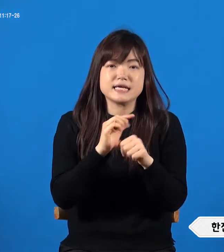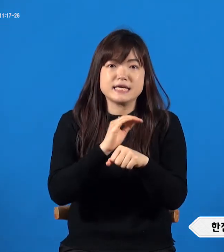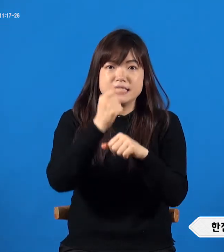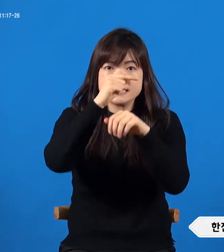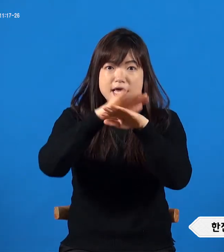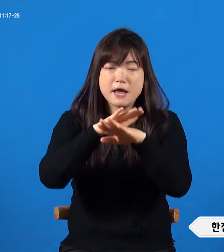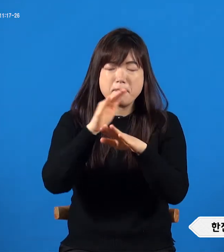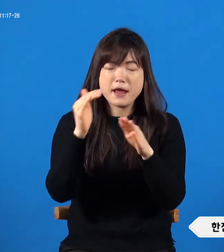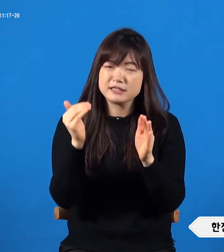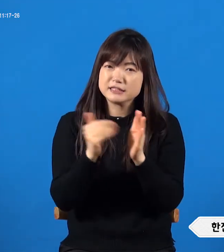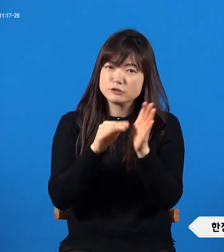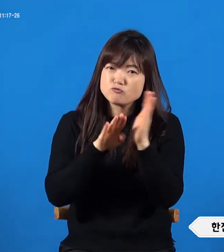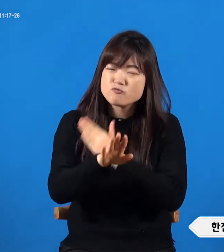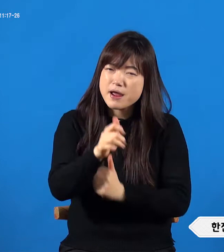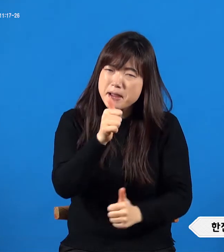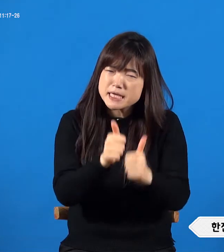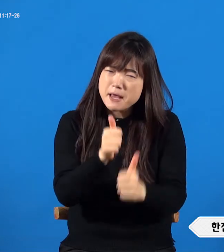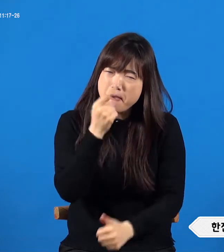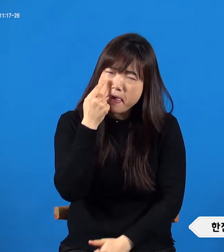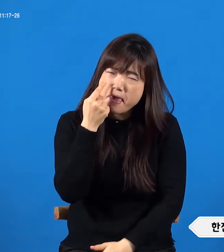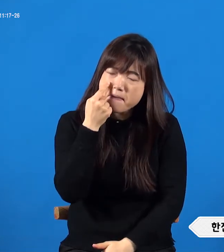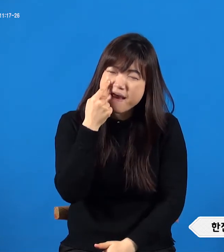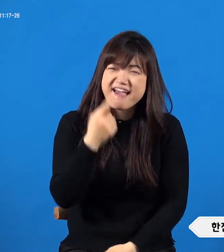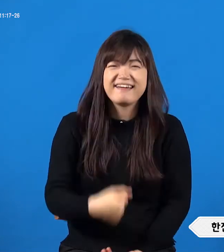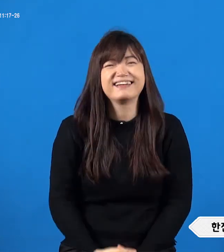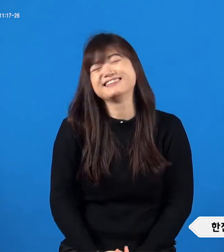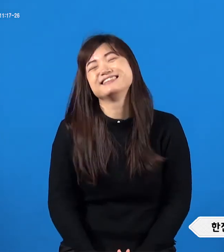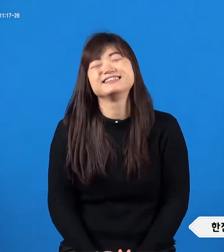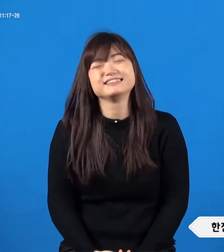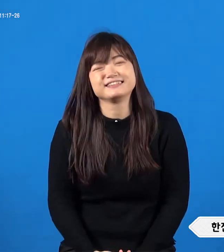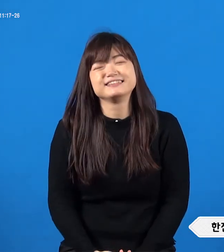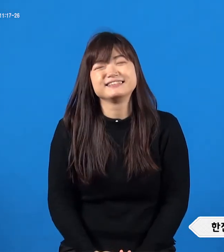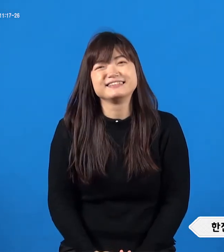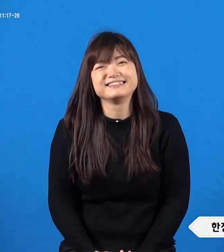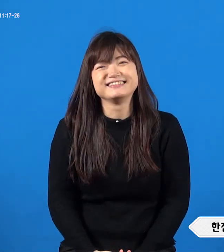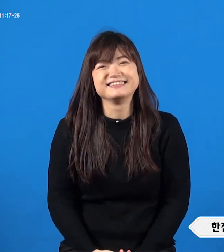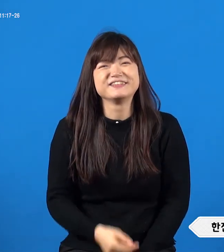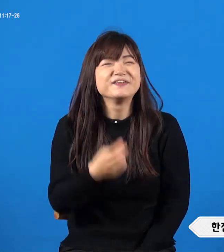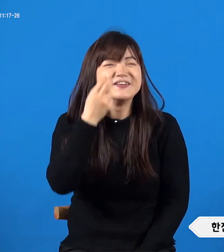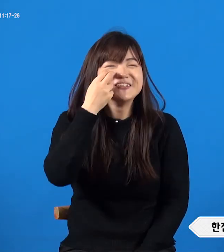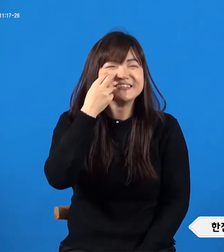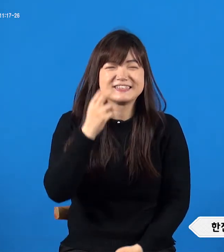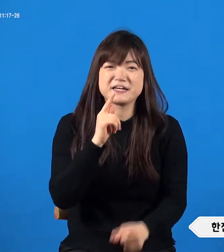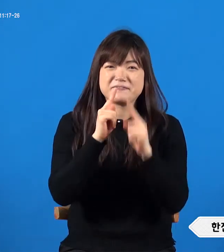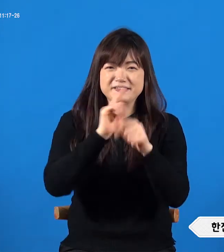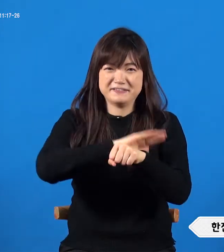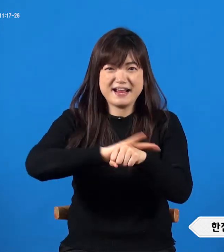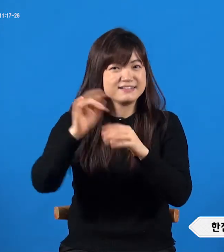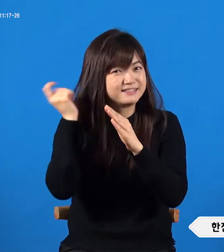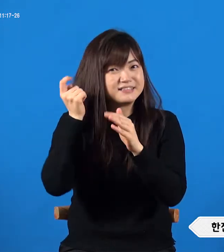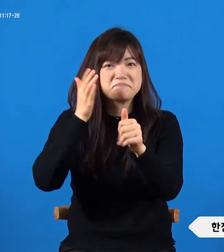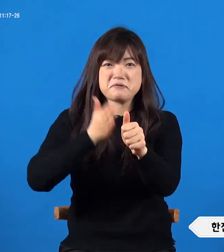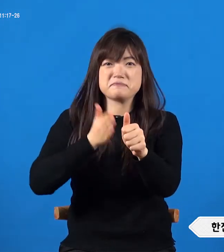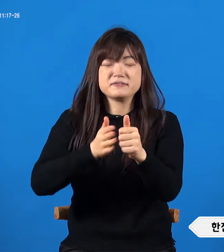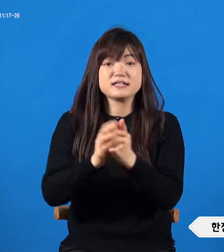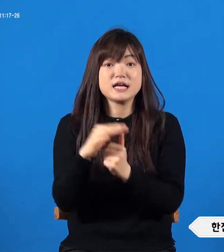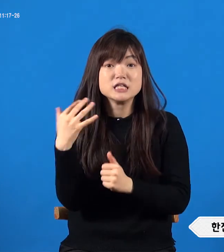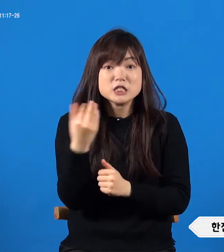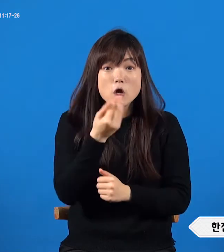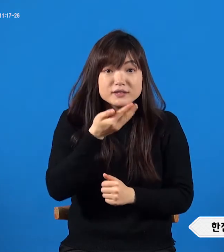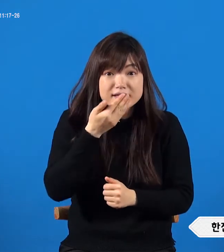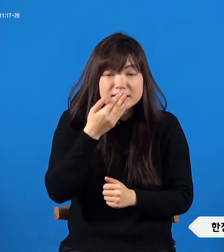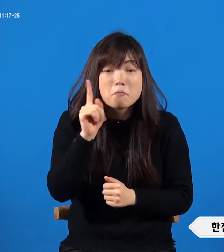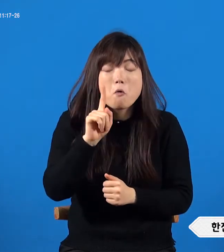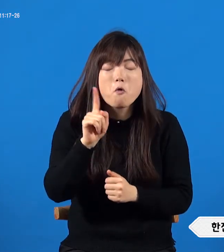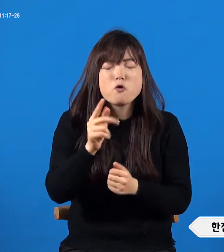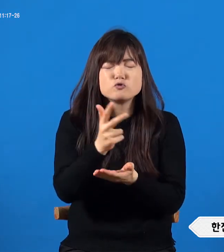예배 마치고 한번 시험을 쳐봤으면 좋겠는데 말씀을 잘 들으시기를 바랍니다.